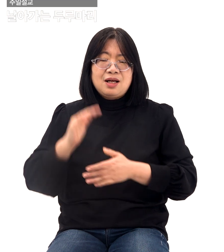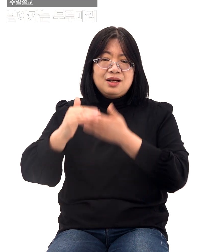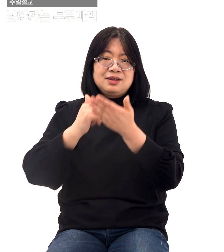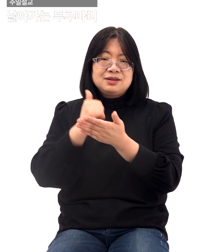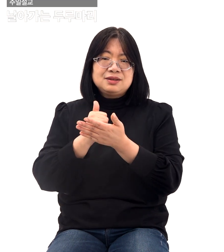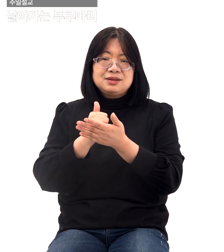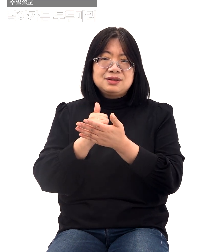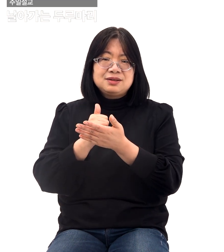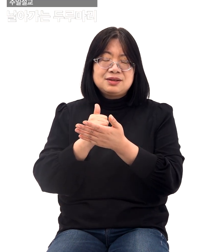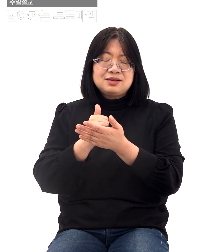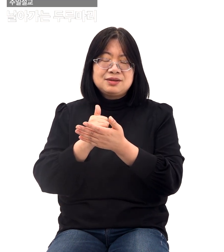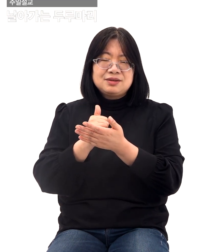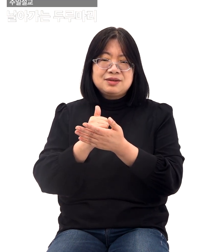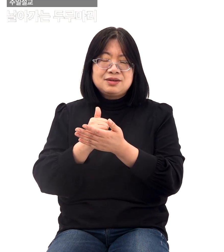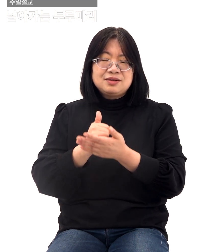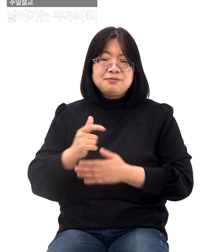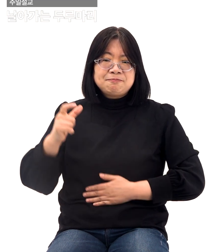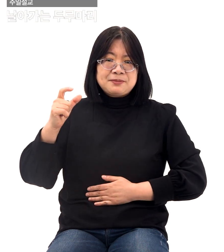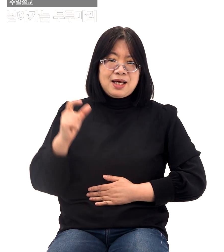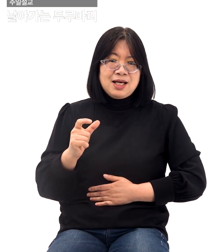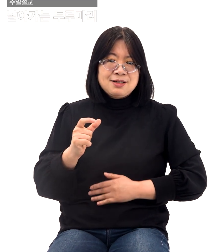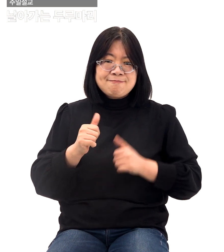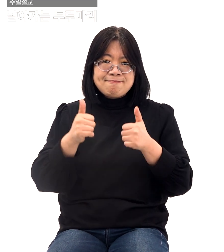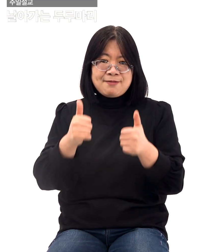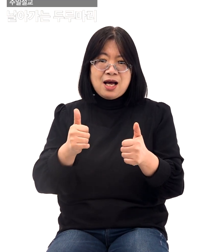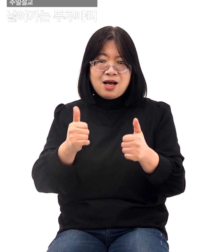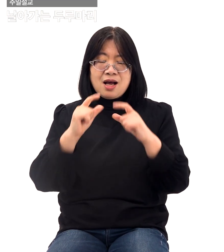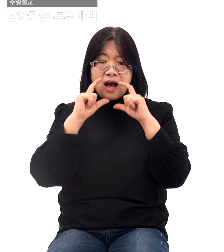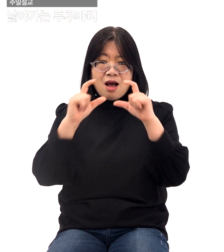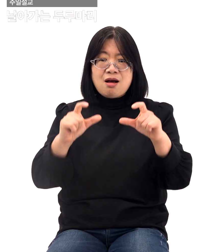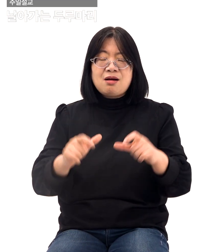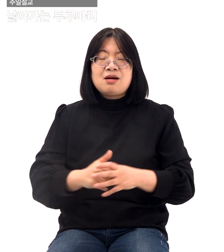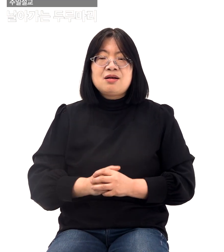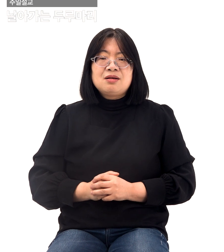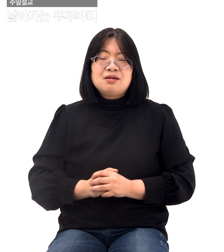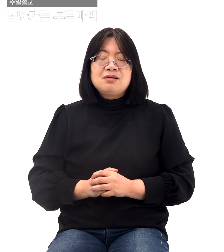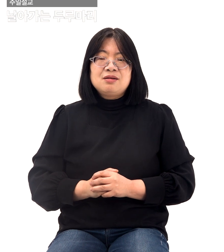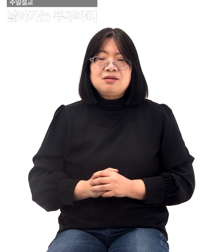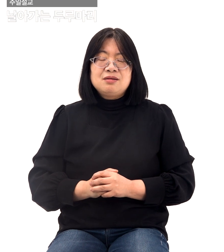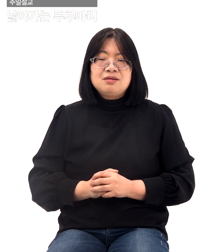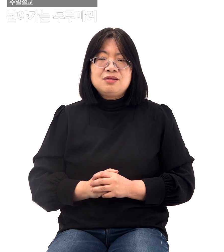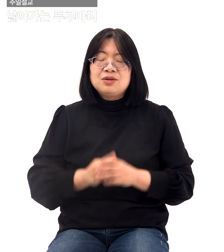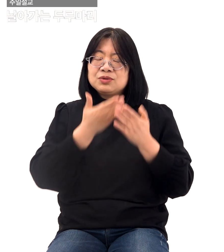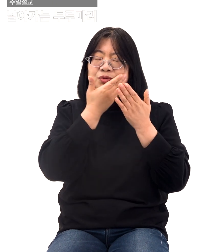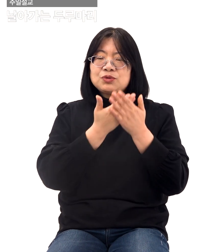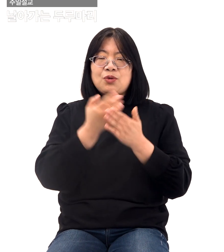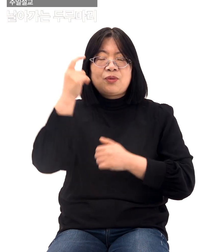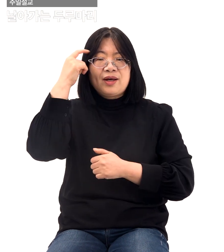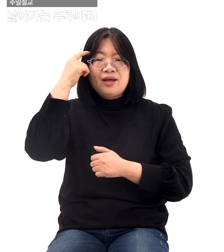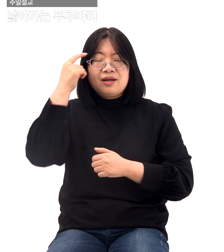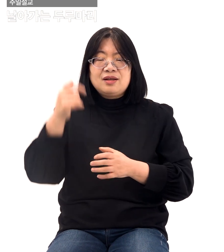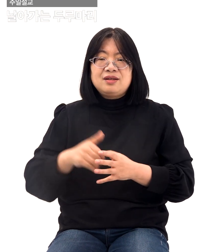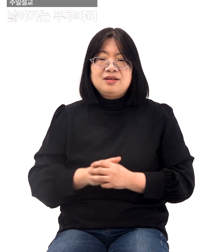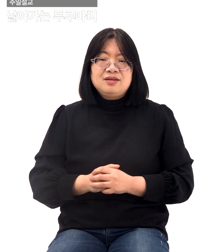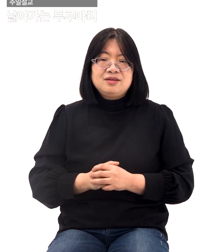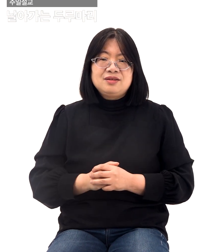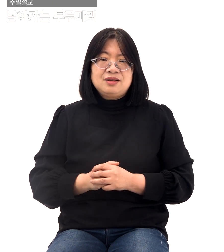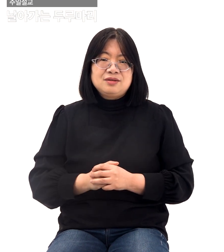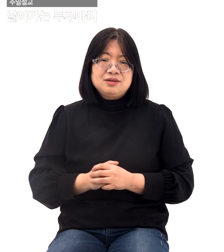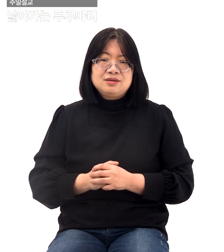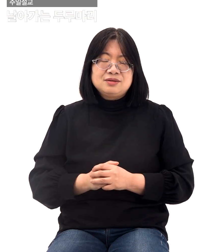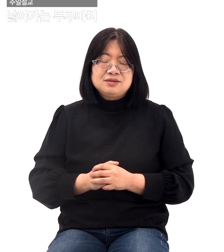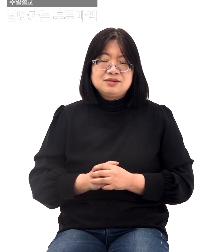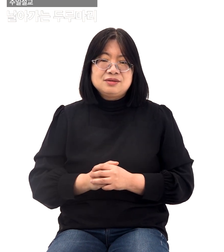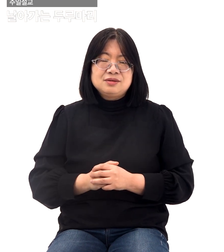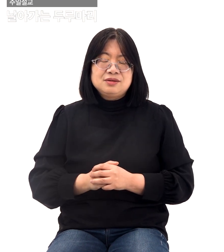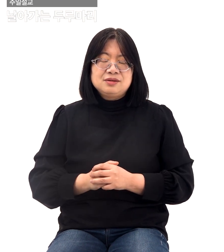하나님의 단호한 심판을 선언해 버렸죠. 자, 이 지점이 왜 중요하냐면, 자, 앞을